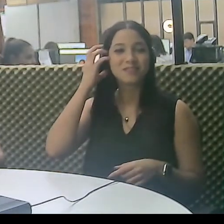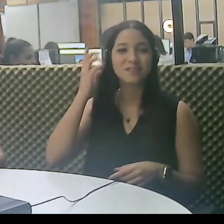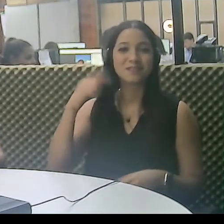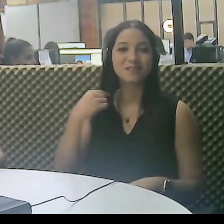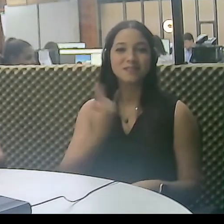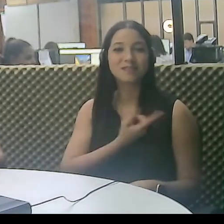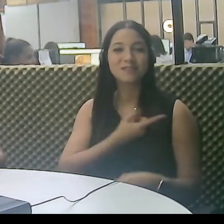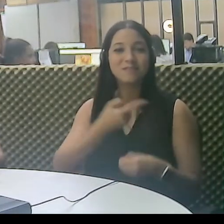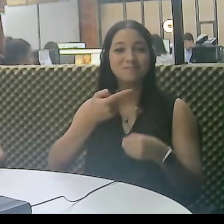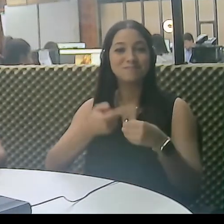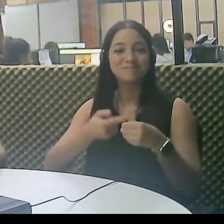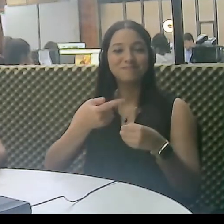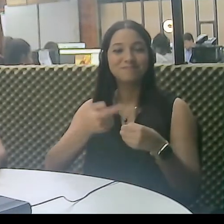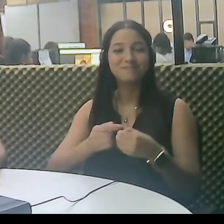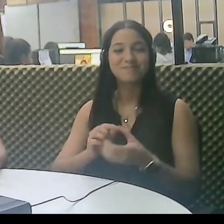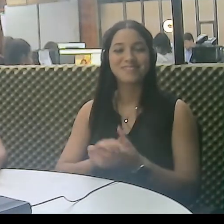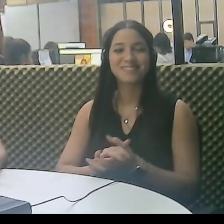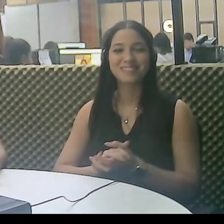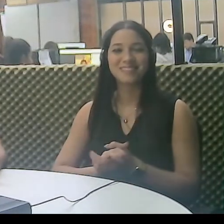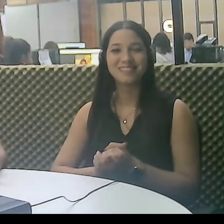Rádio Nossa Cidade.